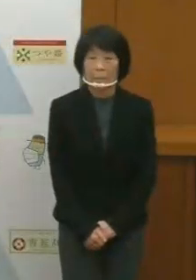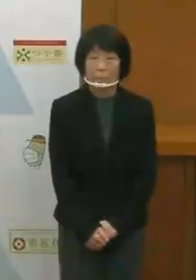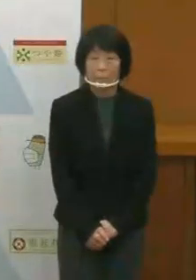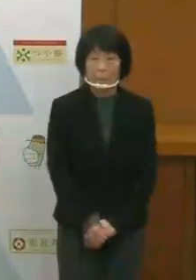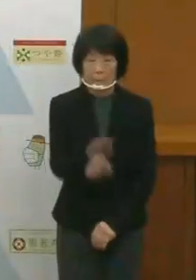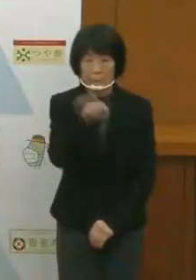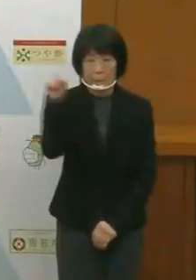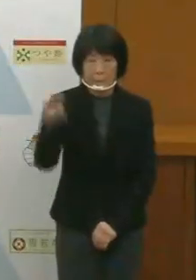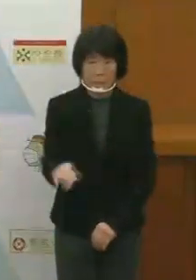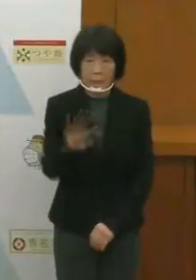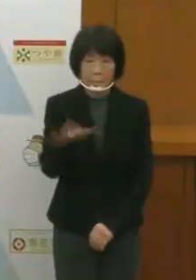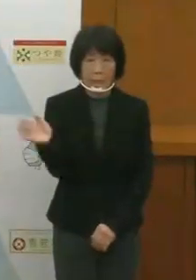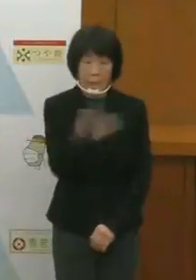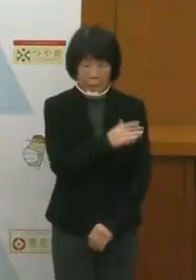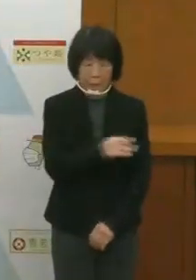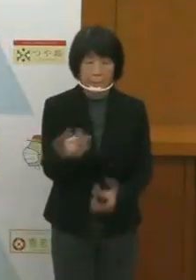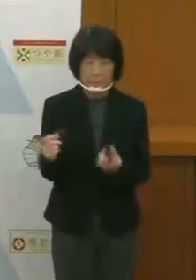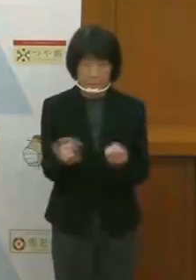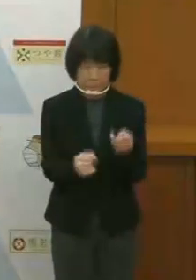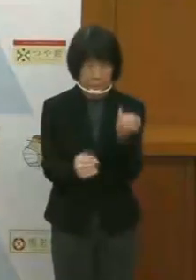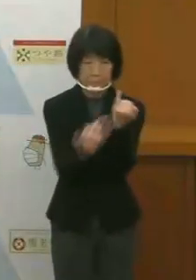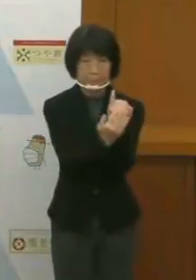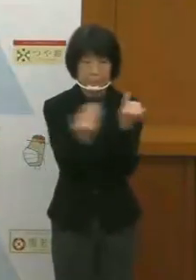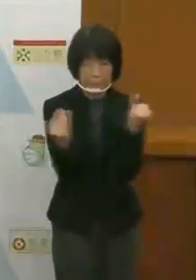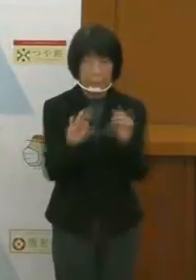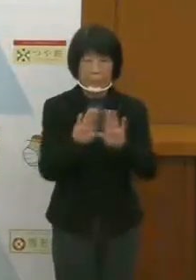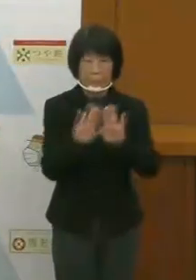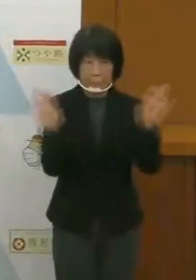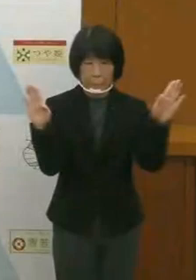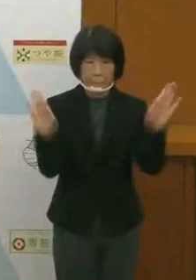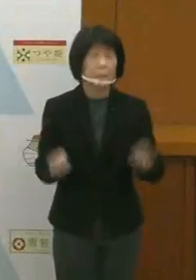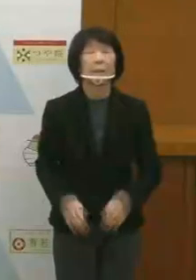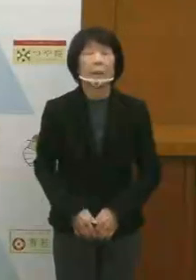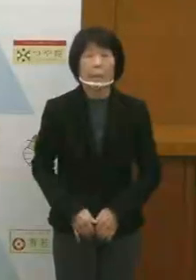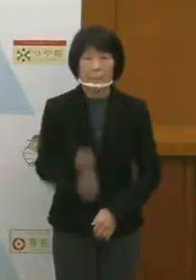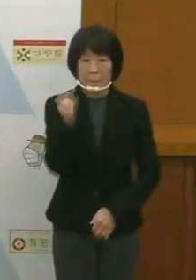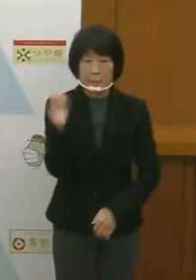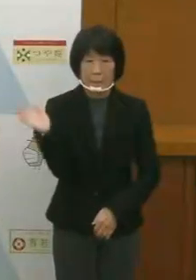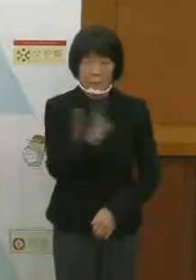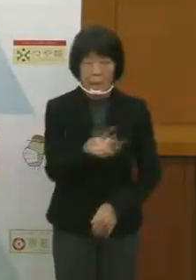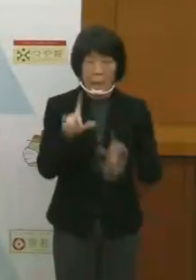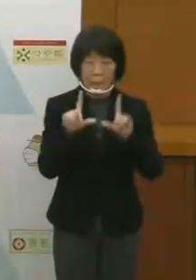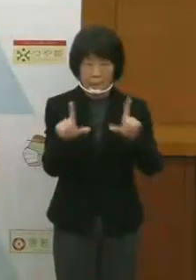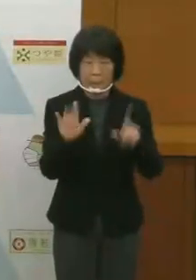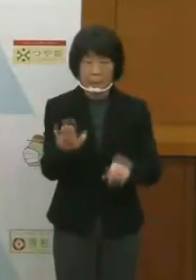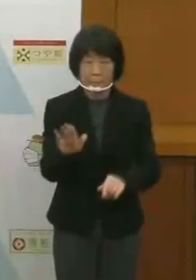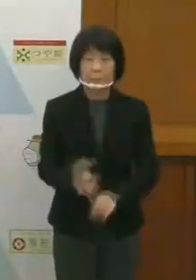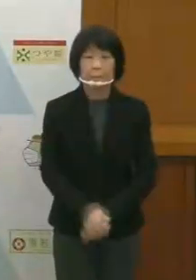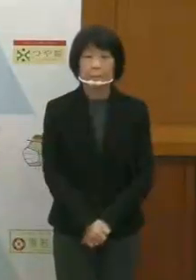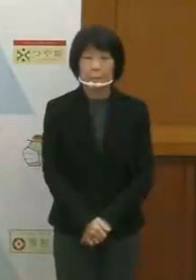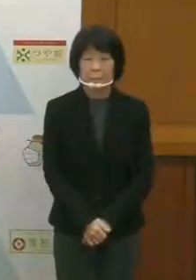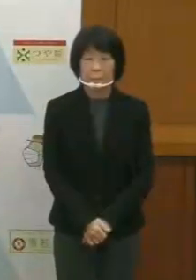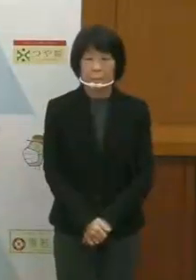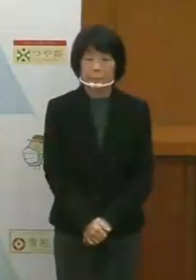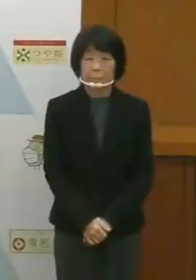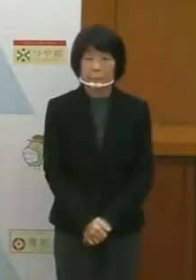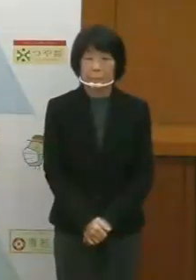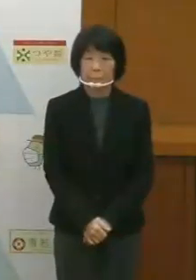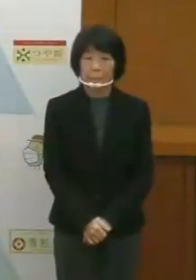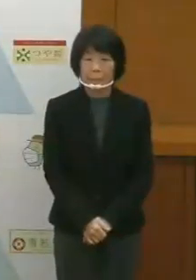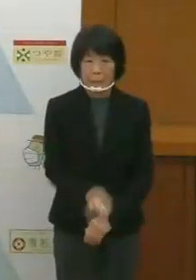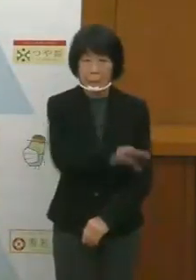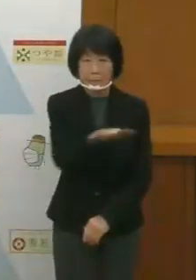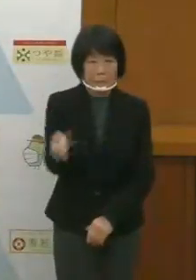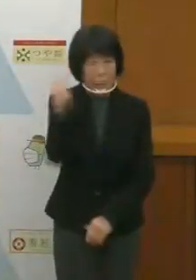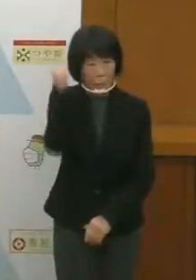それではただいまより定例の記者会見を始めさせていただきます。はじめに知事から発言がございます。 はい、